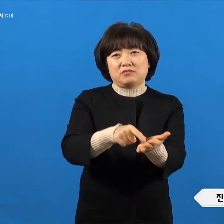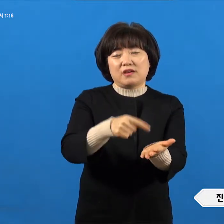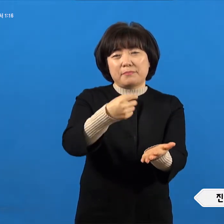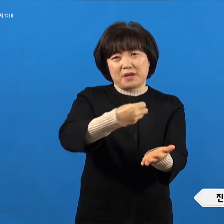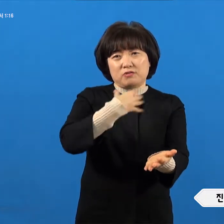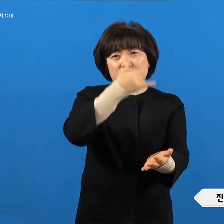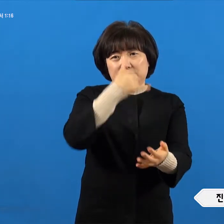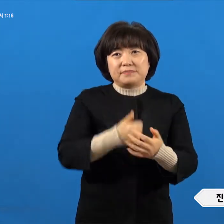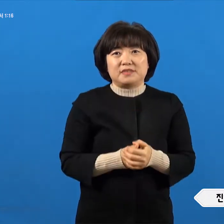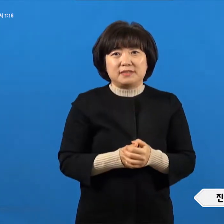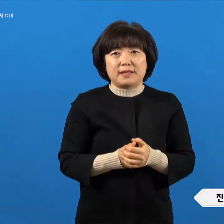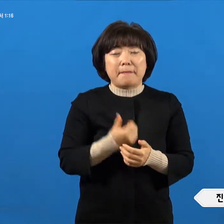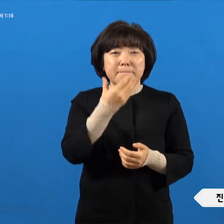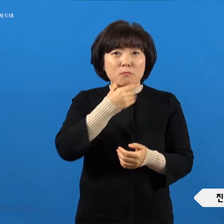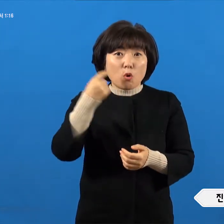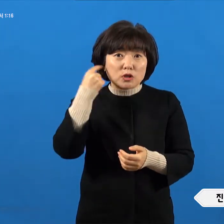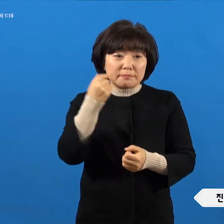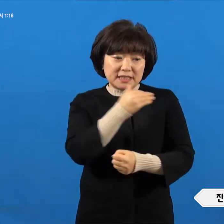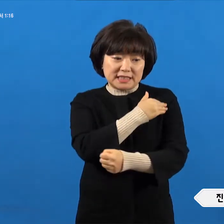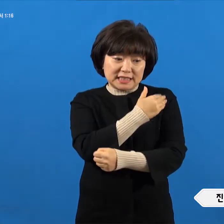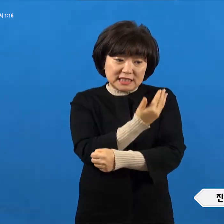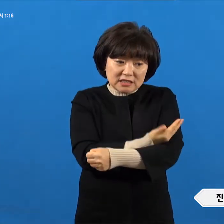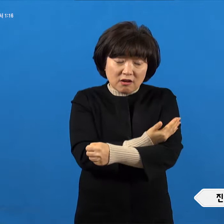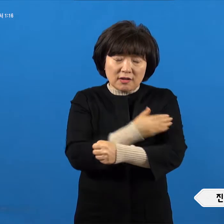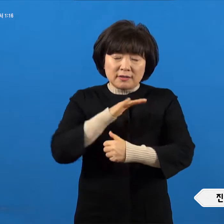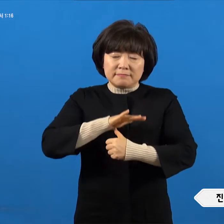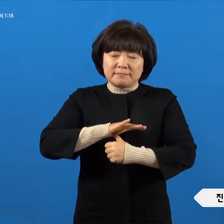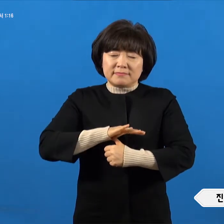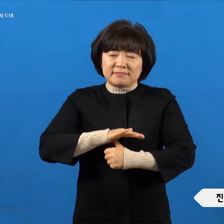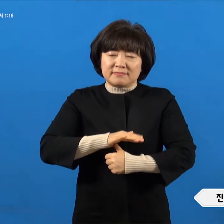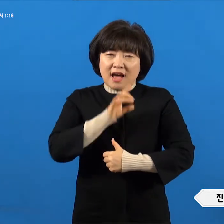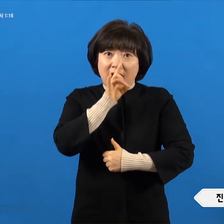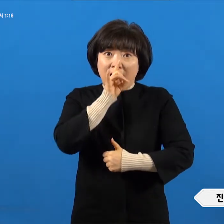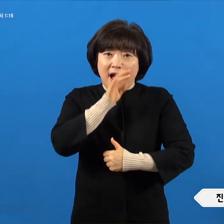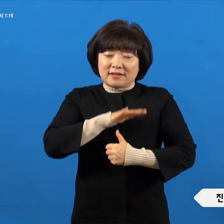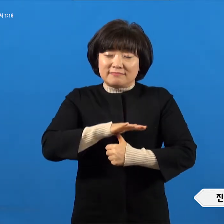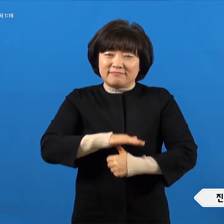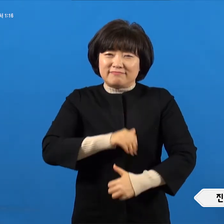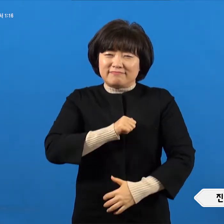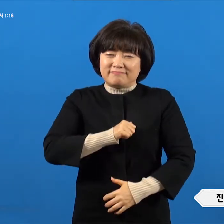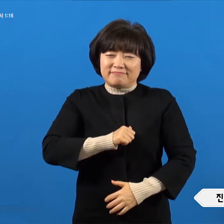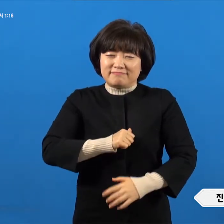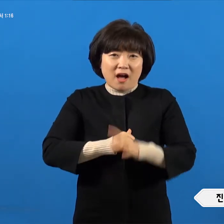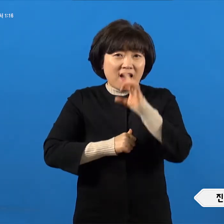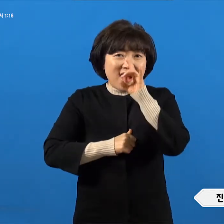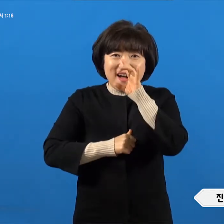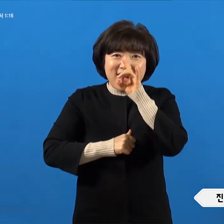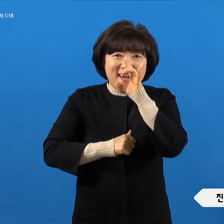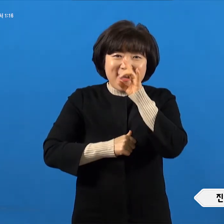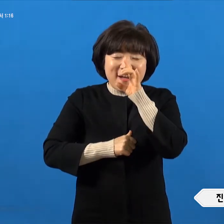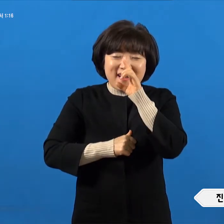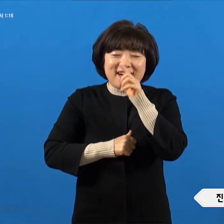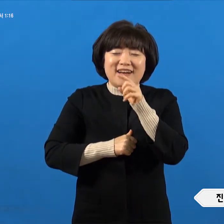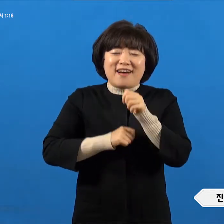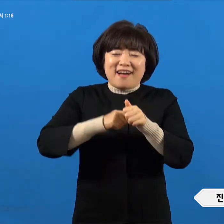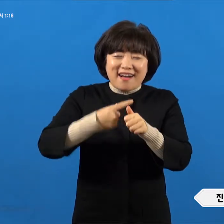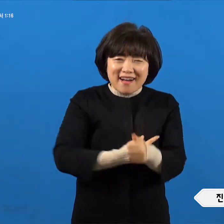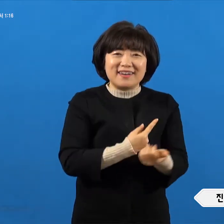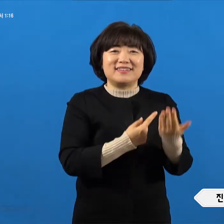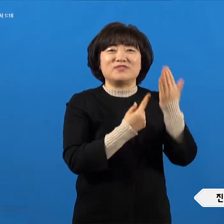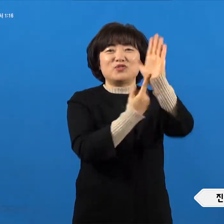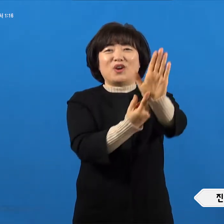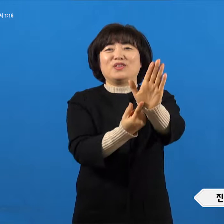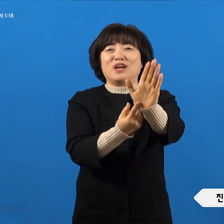복음의 능력은 참을 수 없는 복음의 자랑이 튀어나오는 하나님의 능력이라고